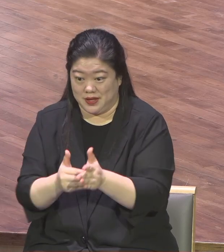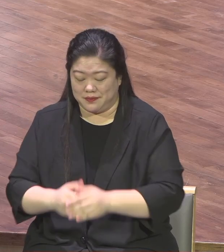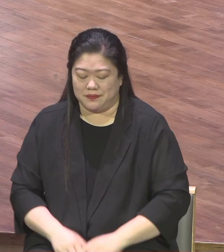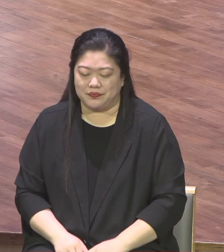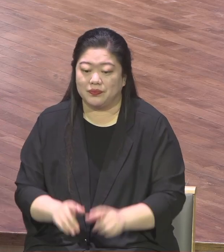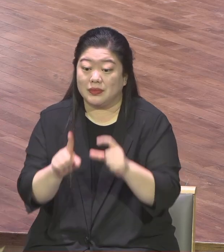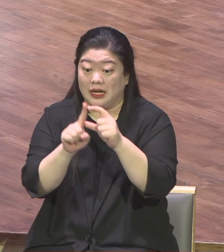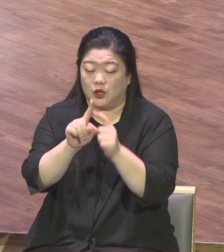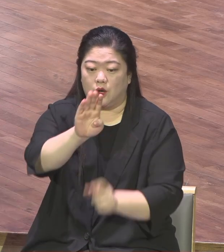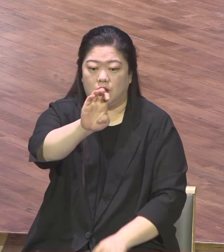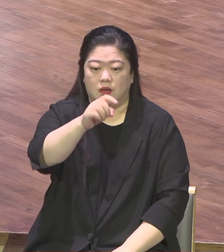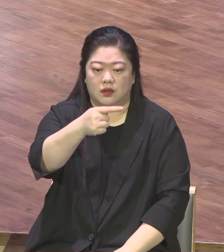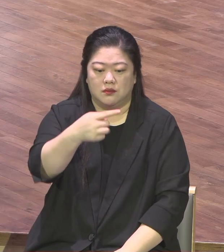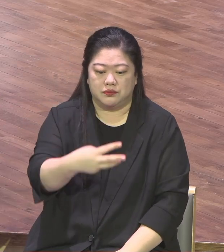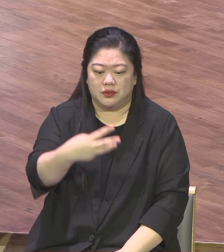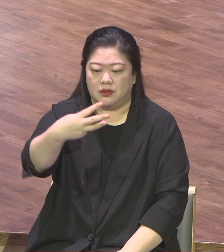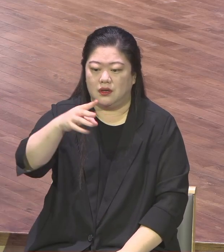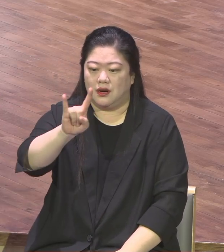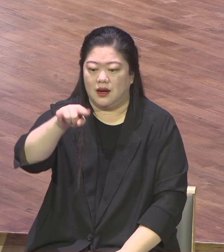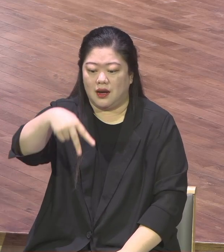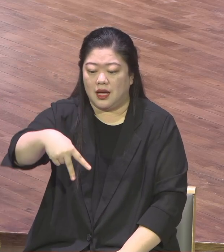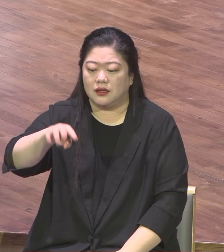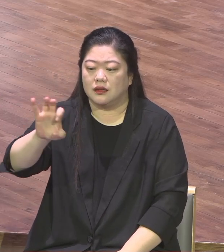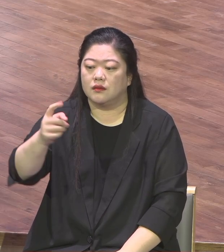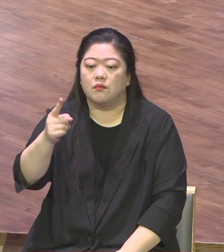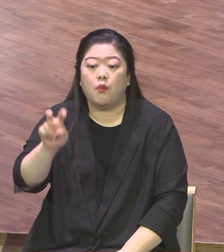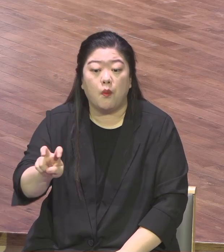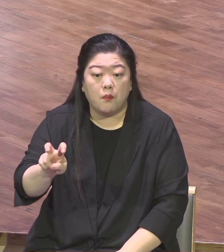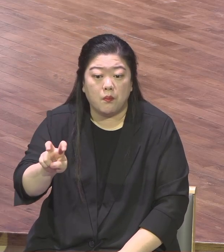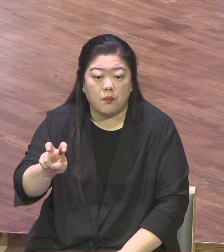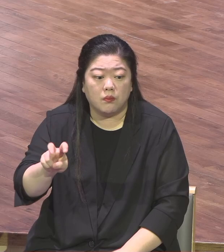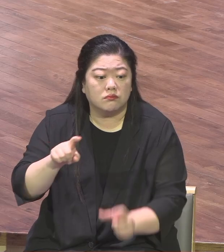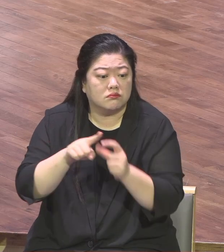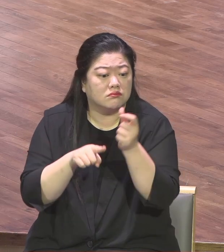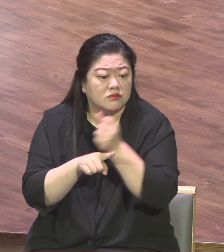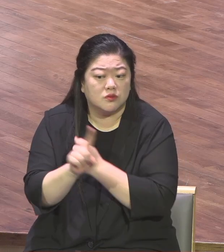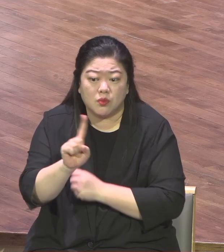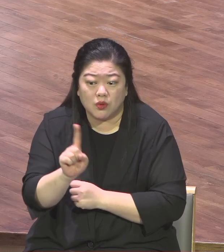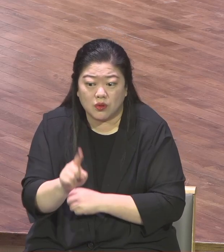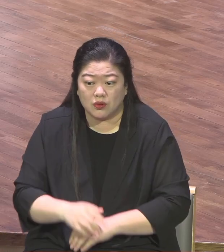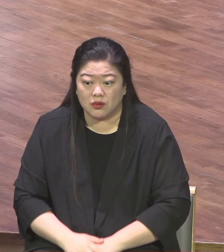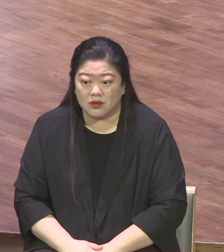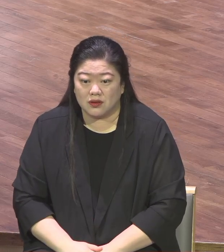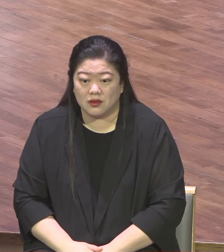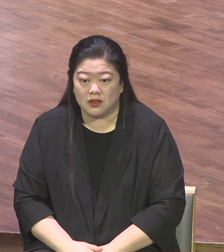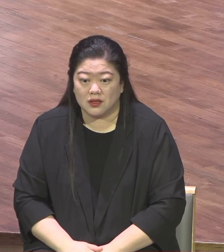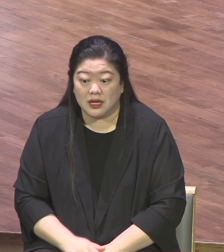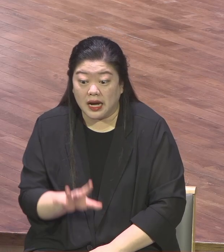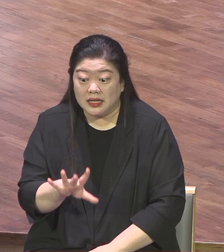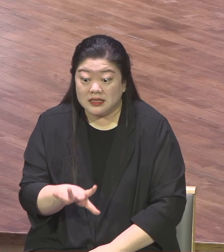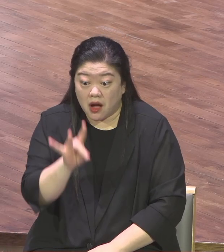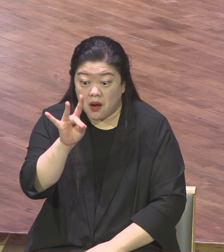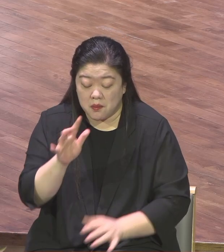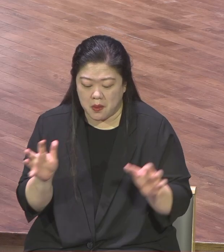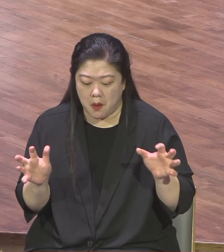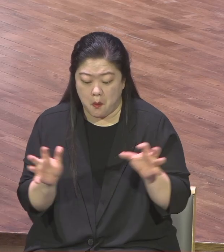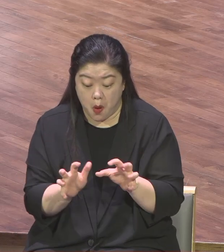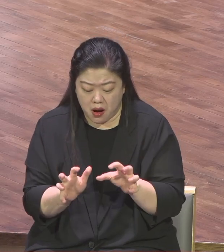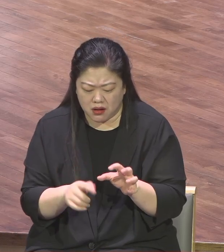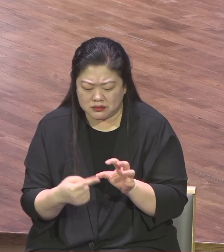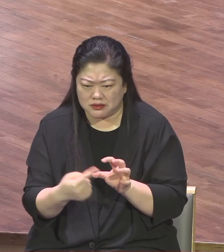플랫폼 작은 자가 천을 이룬다. 그 작은 자가 천을 이룬다. 이 무슨 말입니까? 보좌의